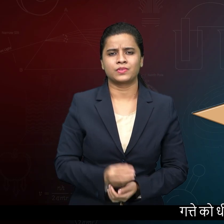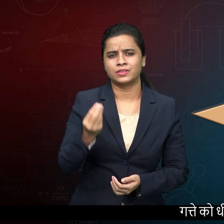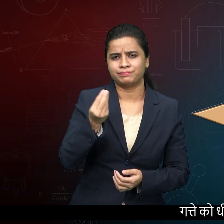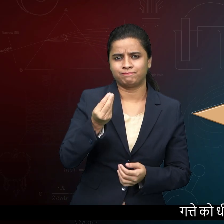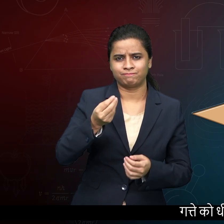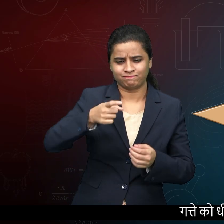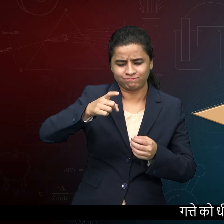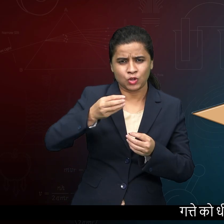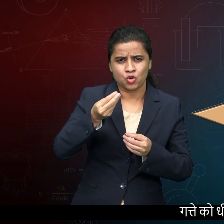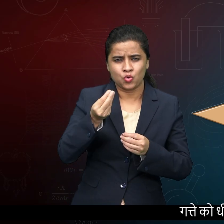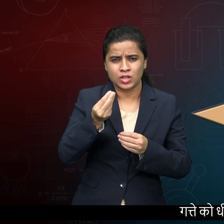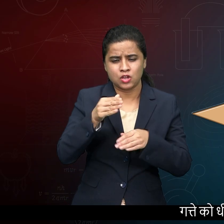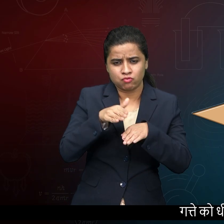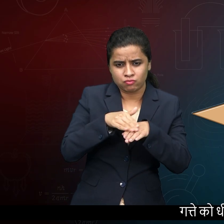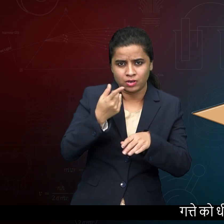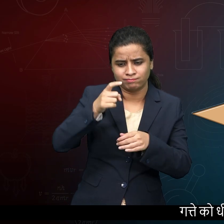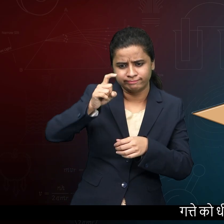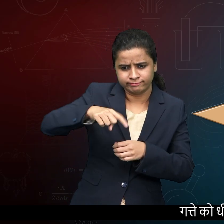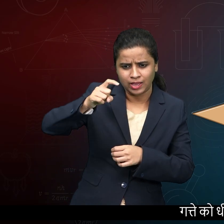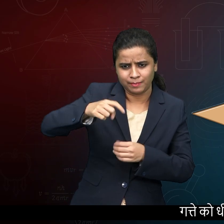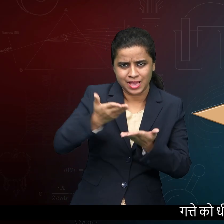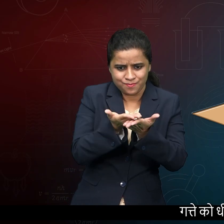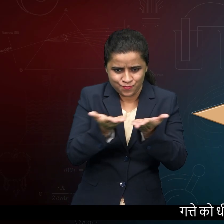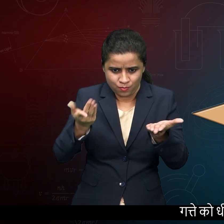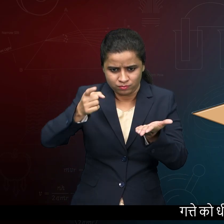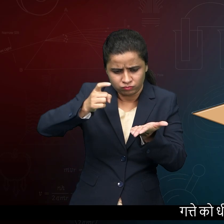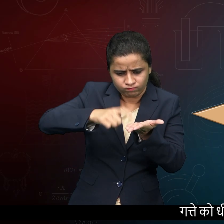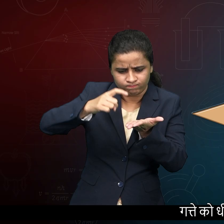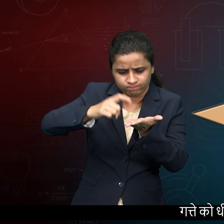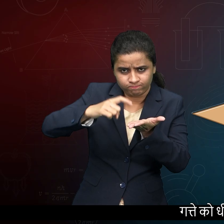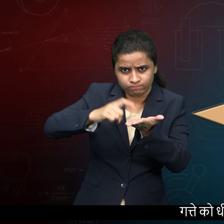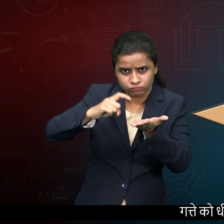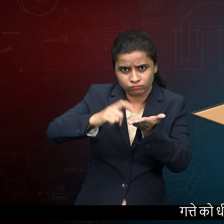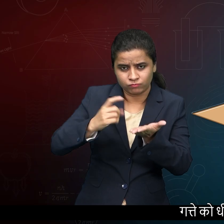को धीरे से कुछ बार टैप करें।